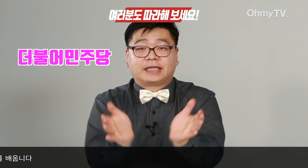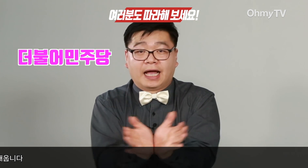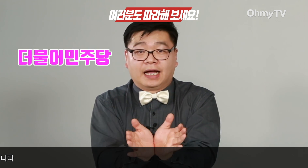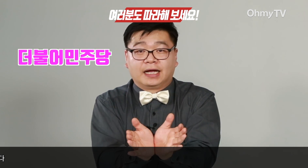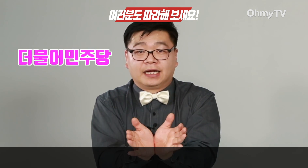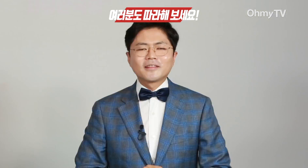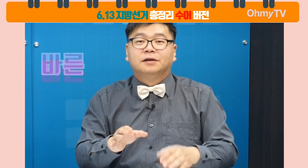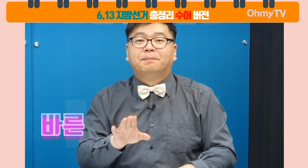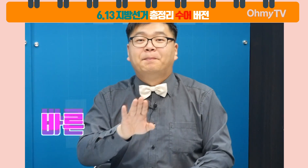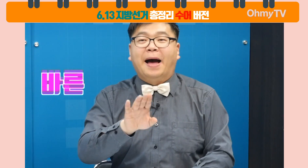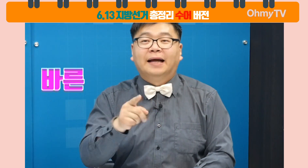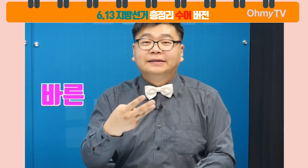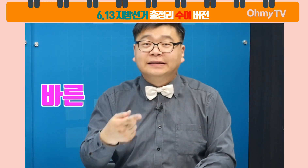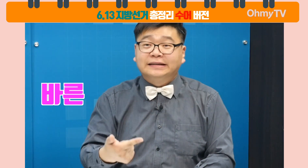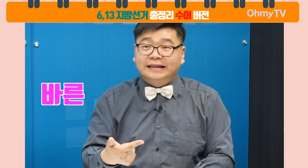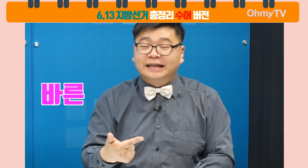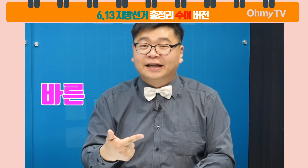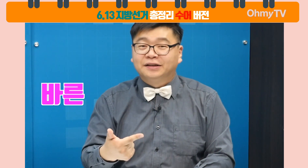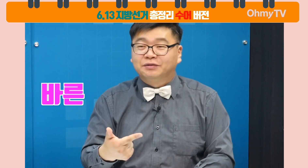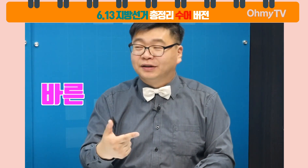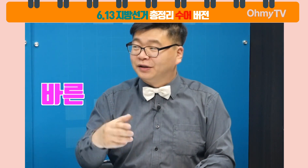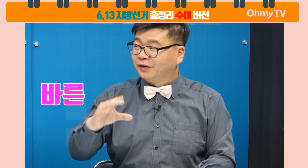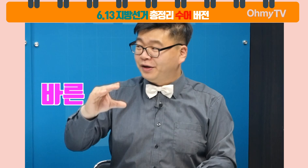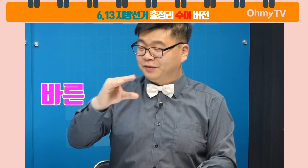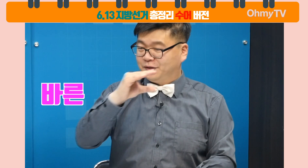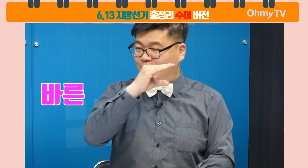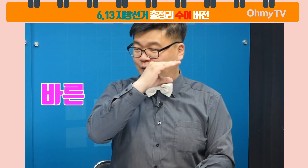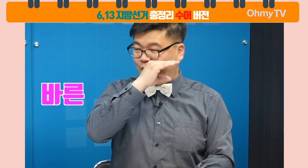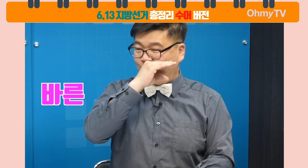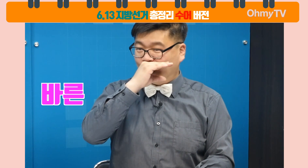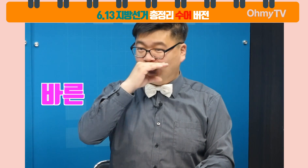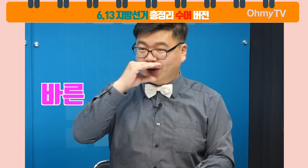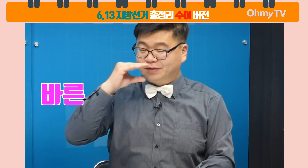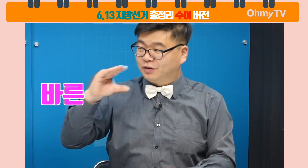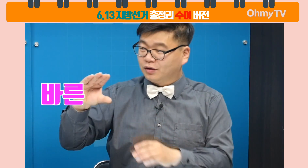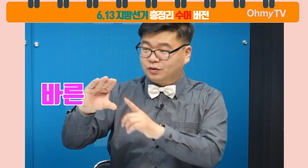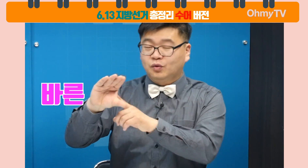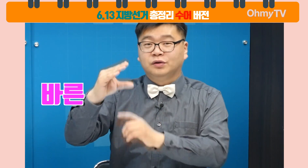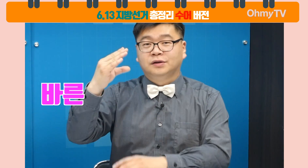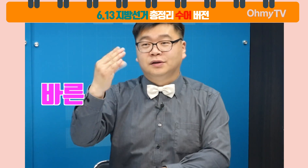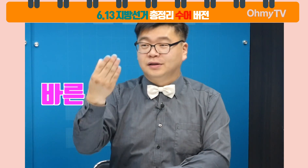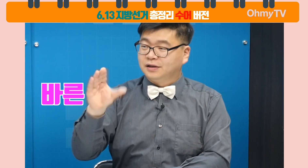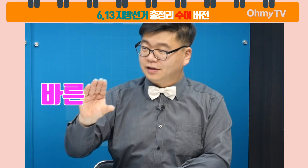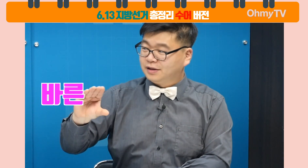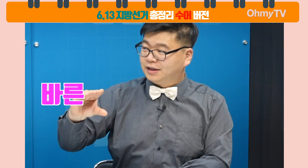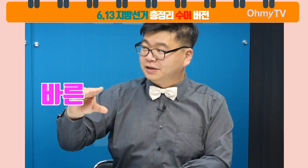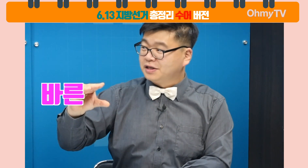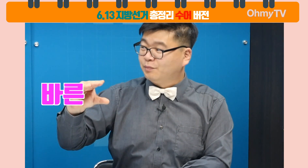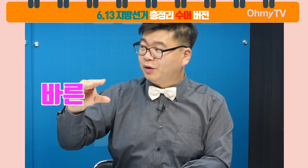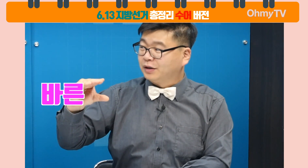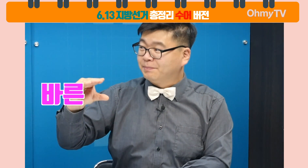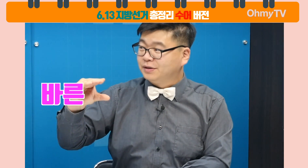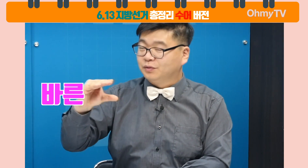당. 그 바른이라는 수어 단어가요. 이렇게 씁니다. 그 손을 디귿자 모양으로 다